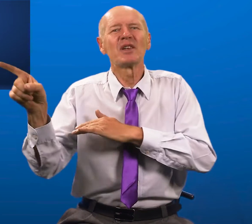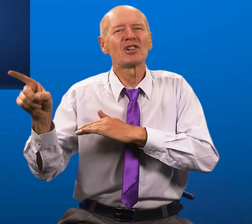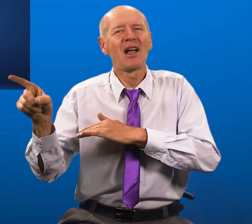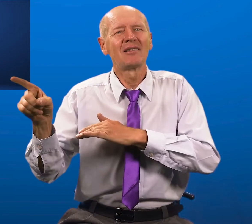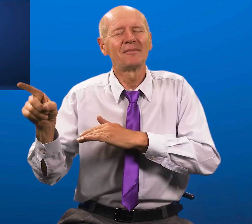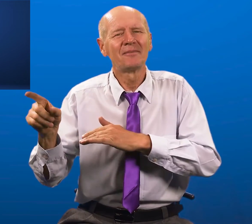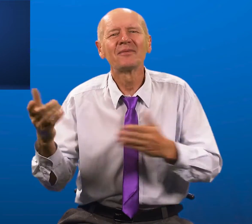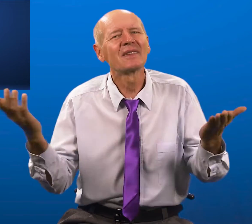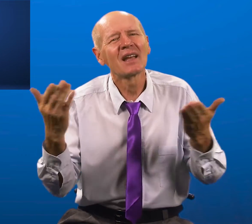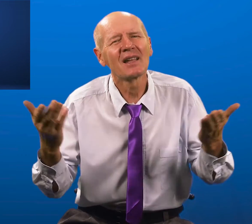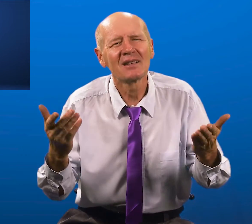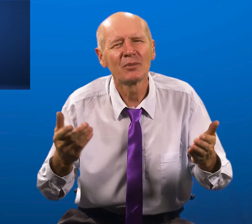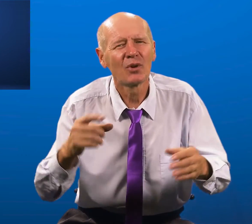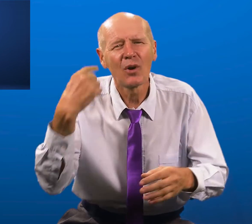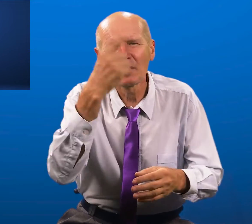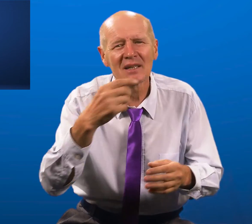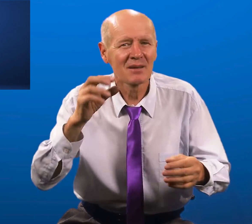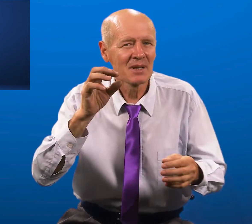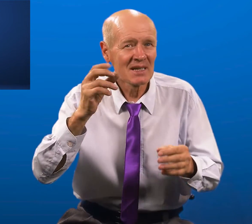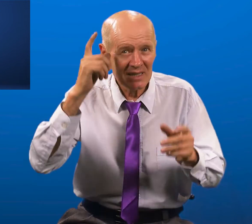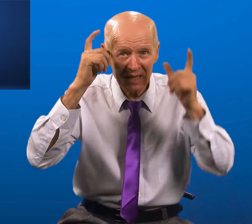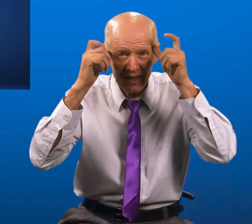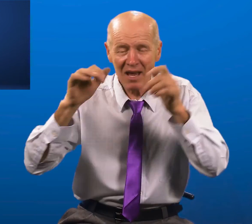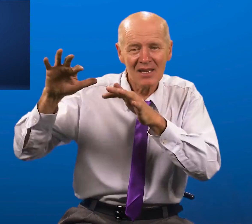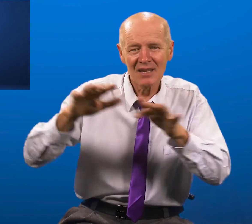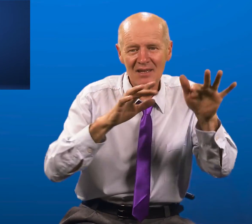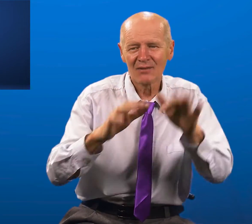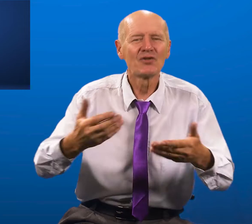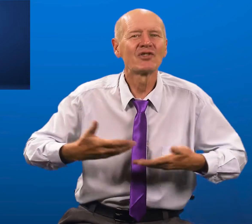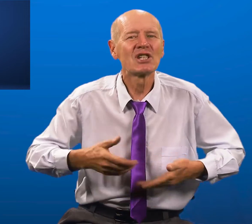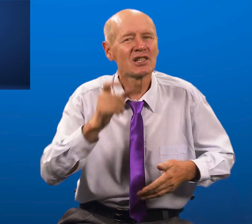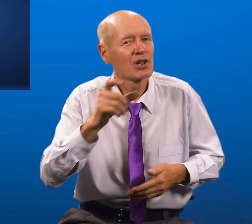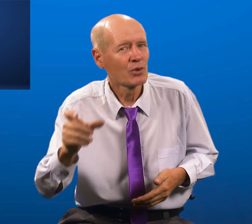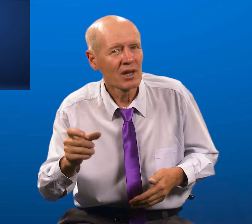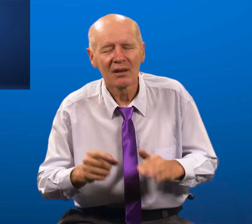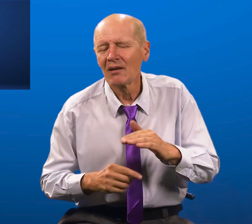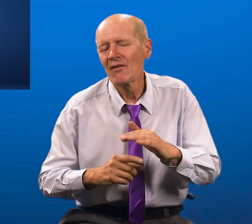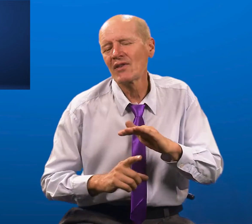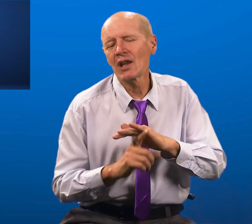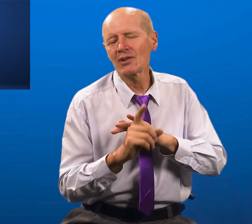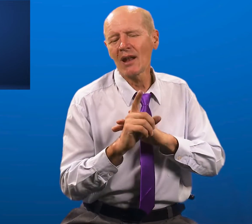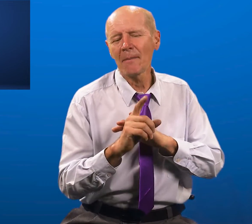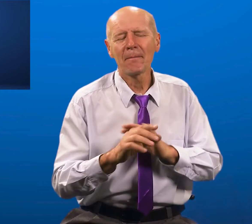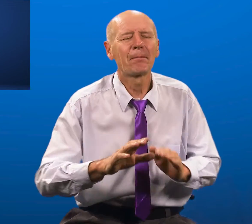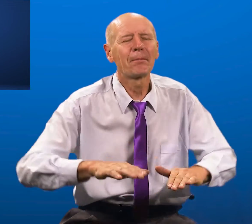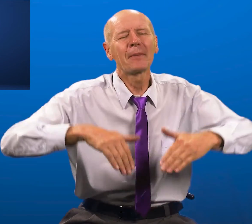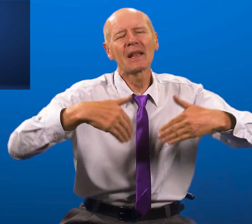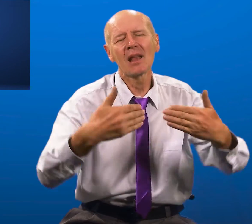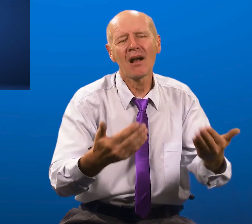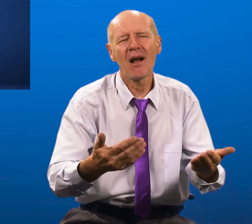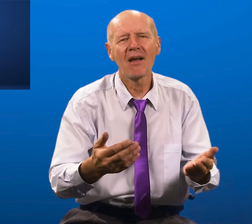раз-таки, каким образом дьявол действует в жизни людей. Сначала он предлагает